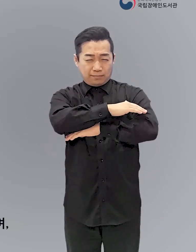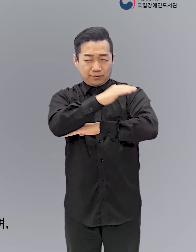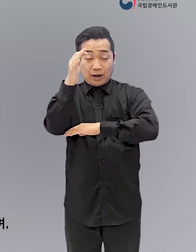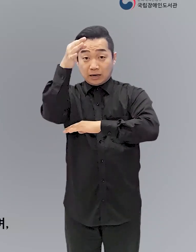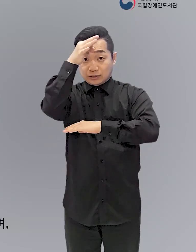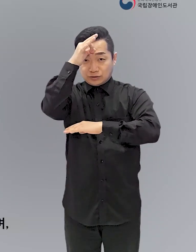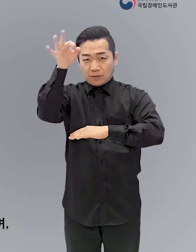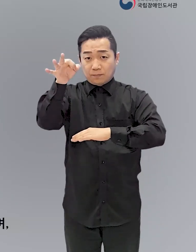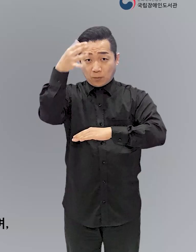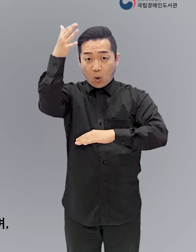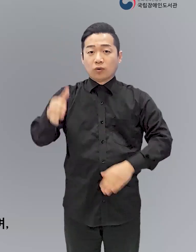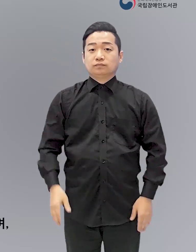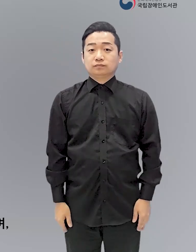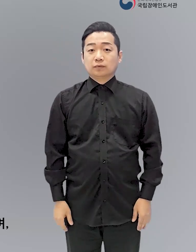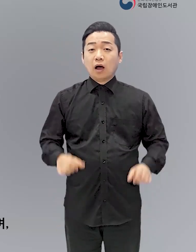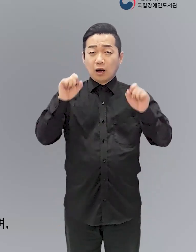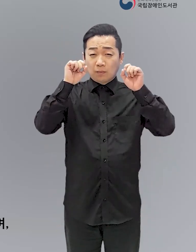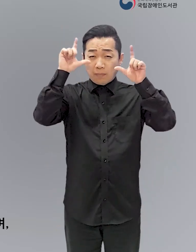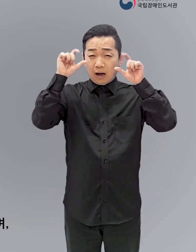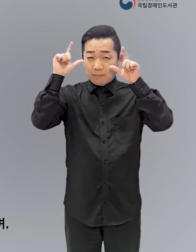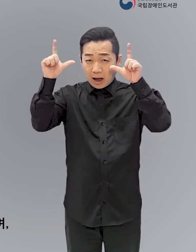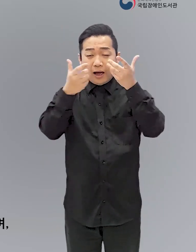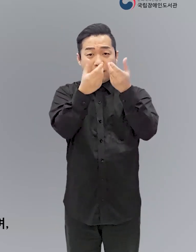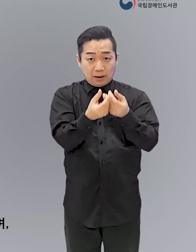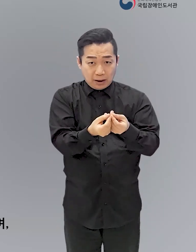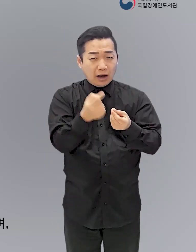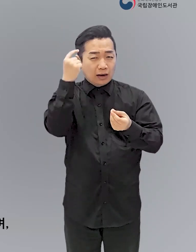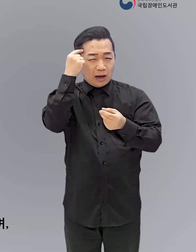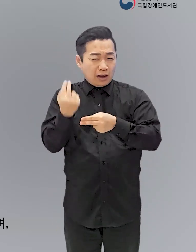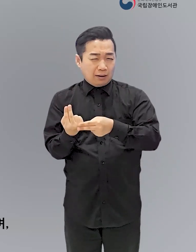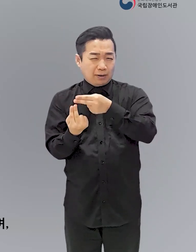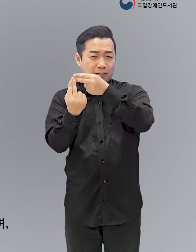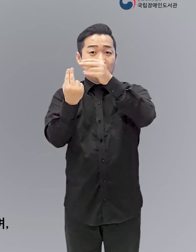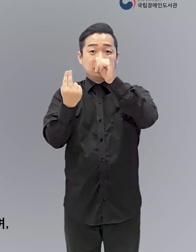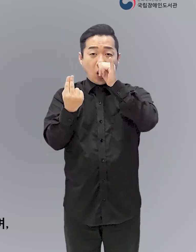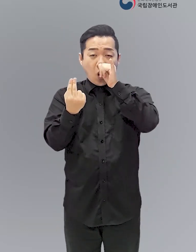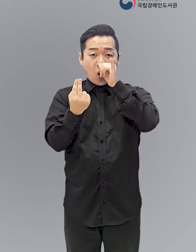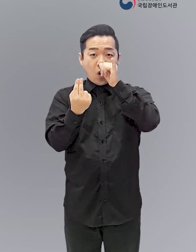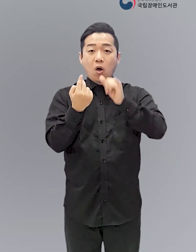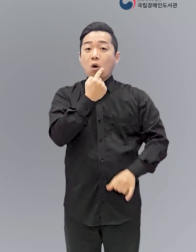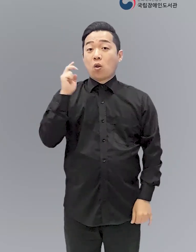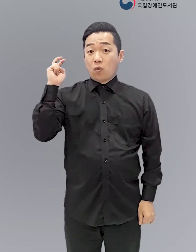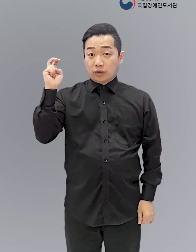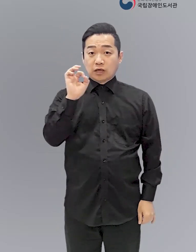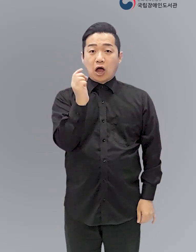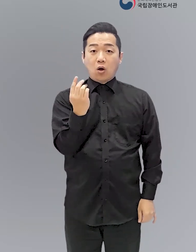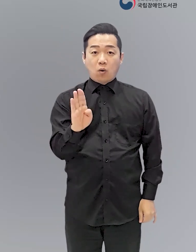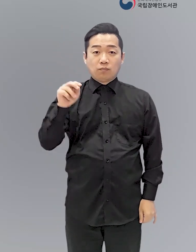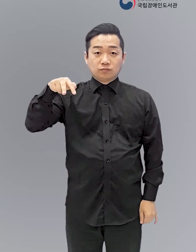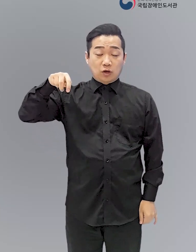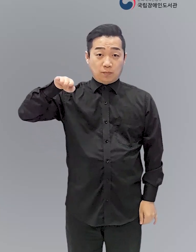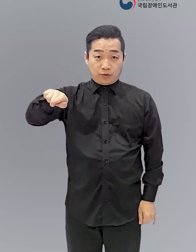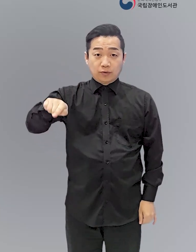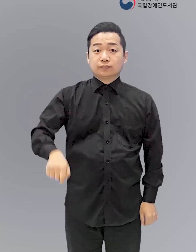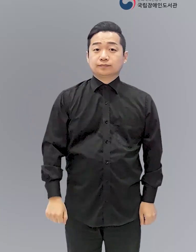구성하는 기술은 탁월하며 온갖 통찰과 일화, 추측이 쌓아 올려진다. 언론사 옵서버.